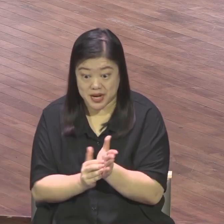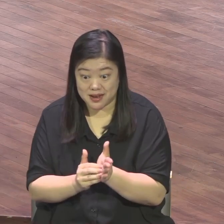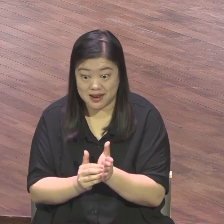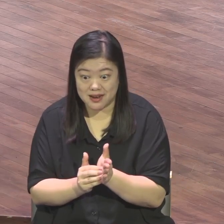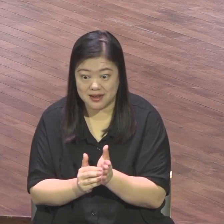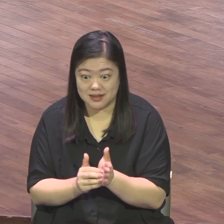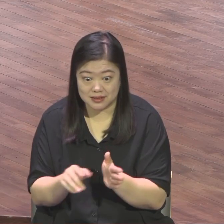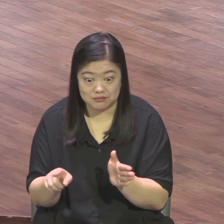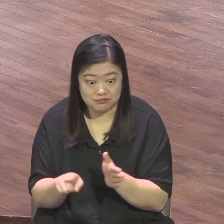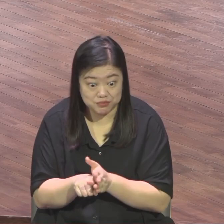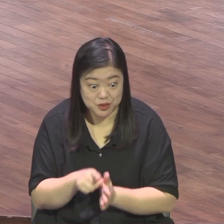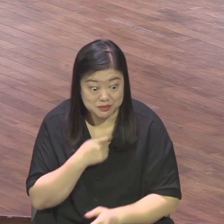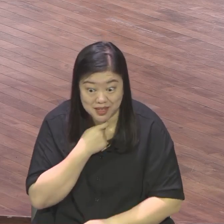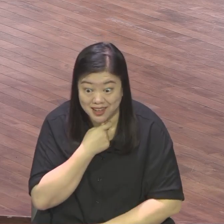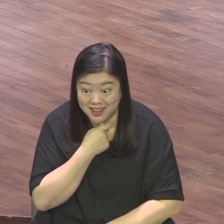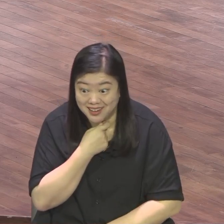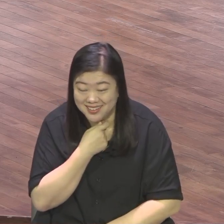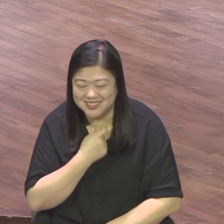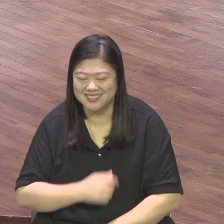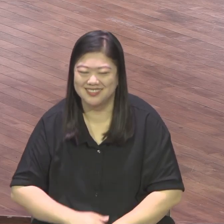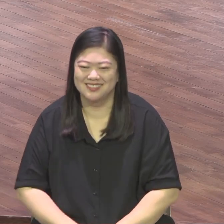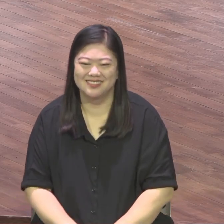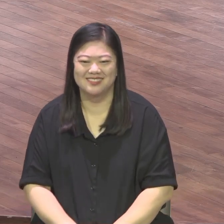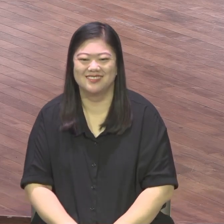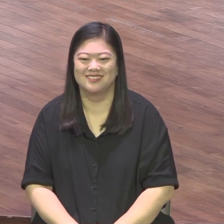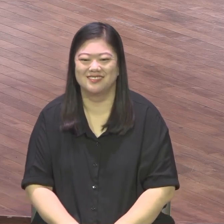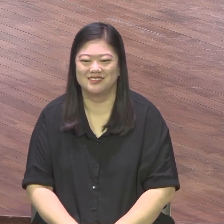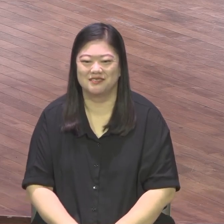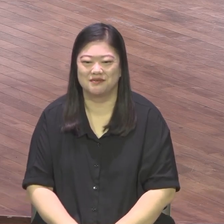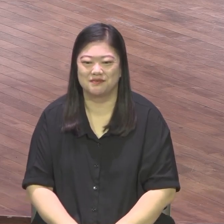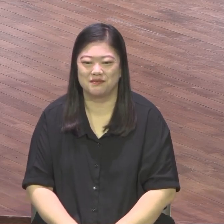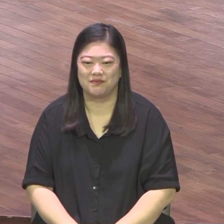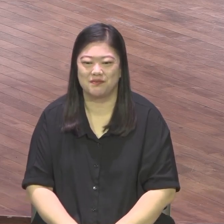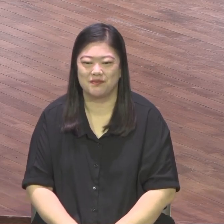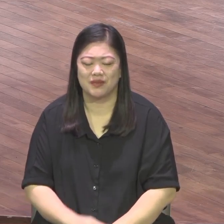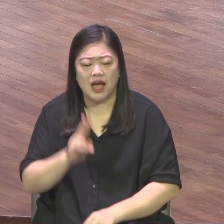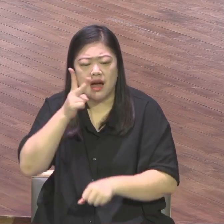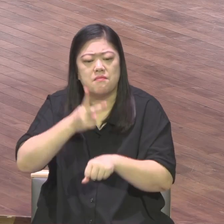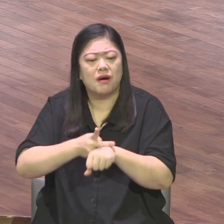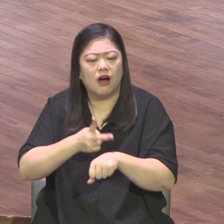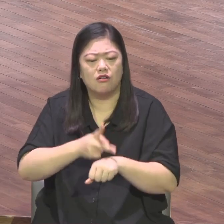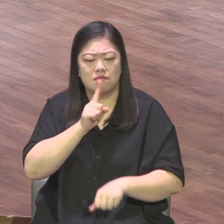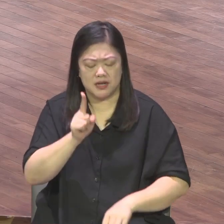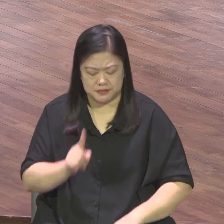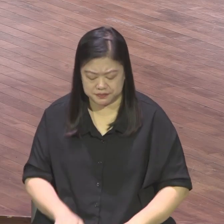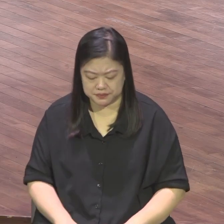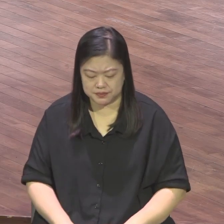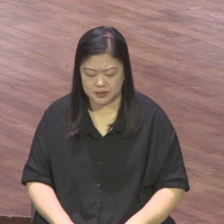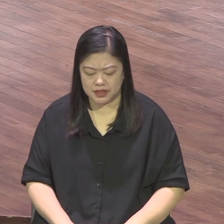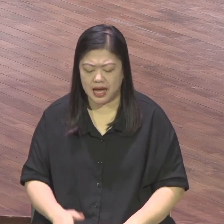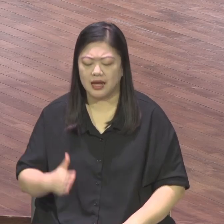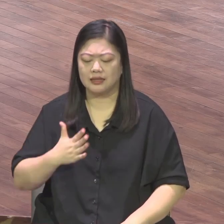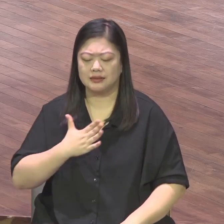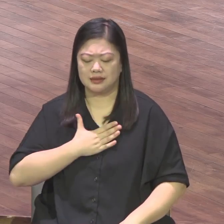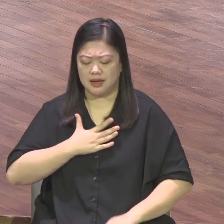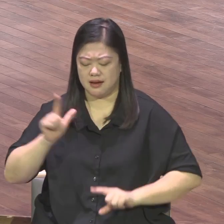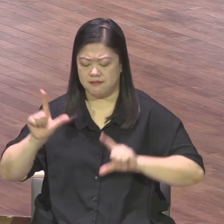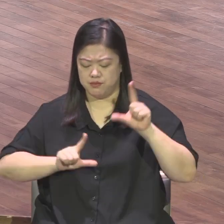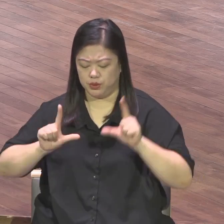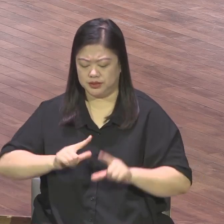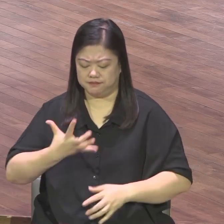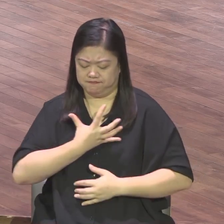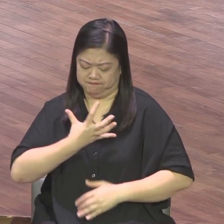성도 오늘 사도 바울이 아그리파 왕 앞에서 말한 거 기억하시기 바랍니다. 나같이 되기를 원하나이다. 나같이 되기를